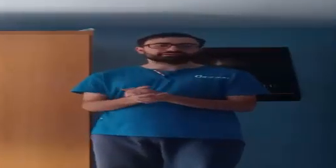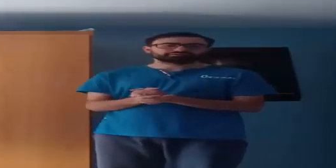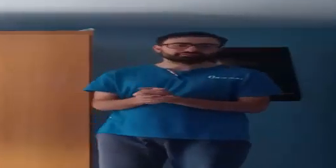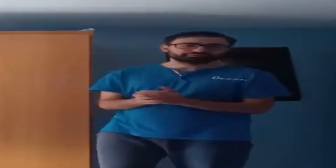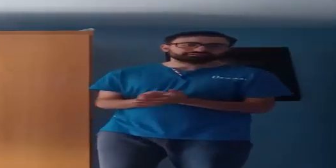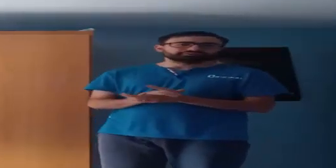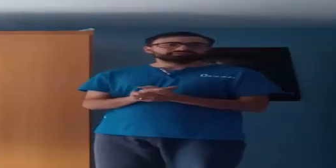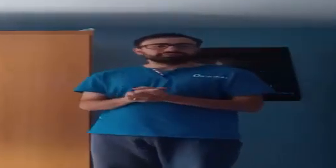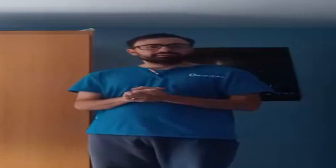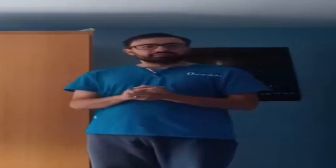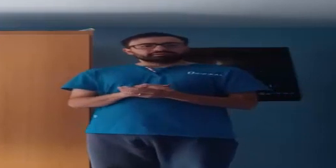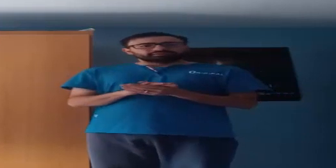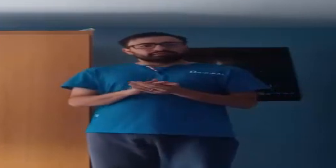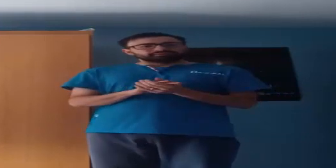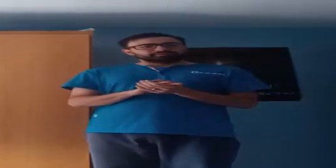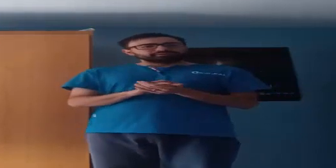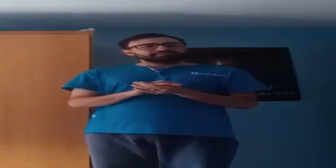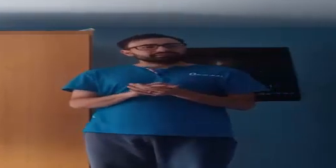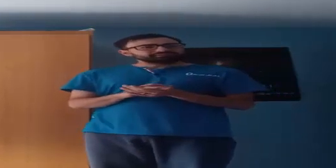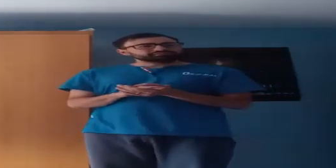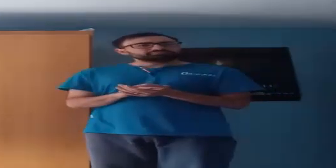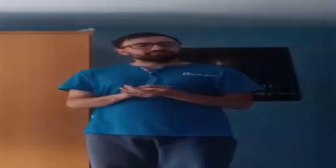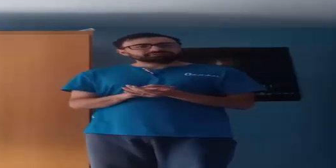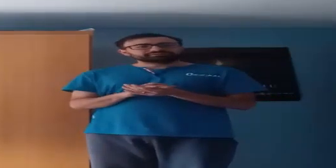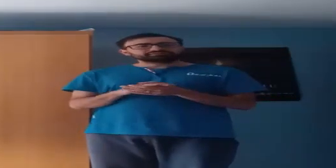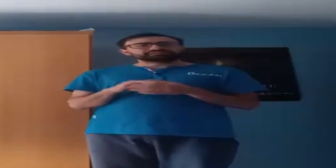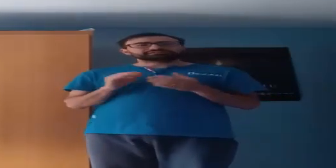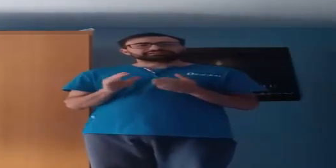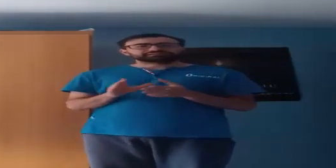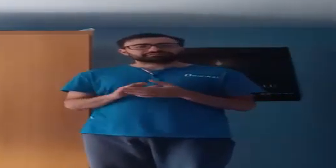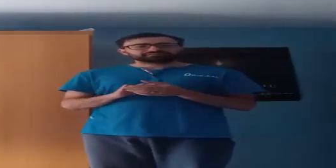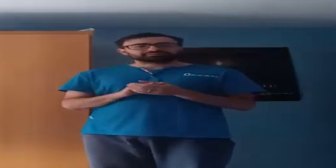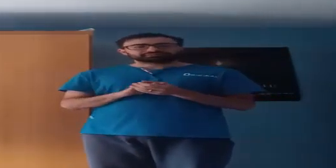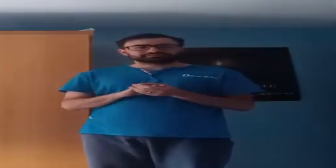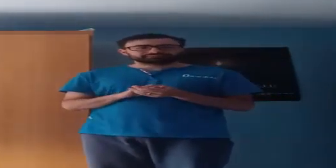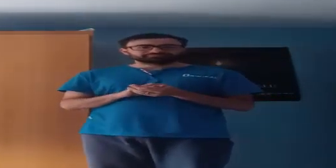frío. Y así es como se hicieron las estaciones.